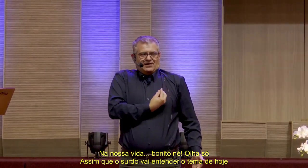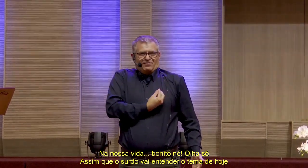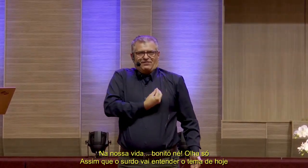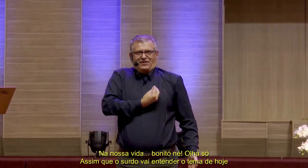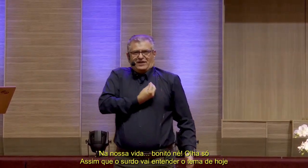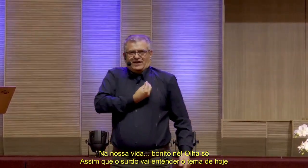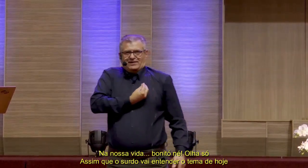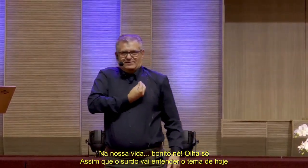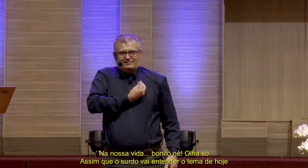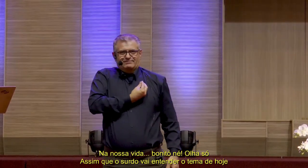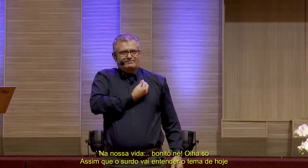vida.